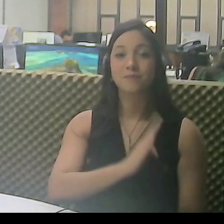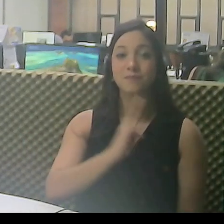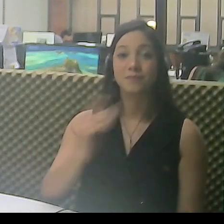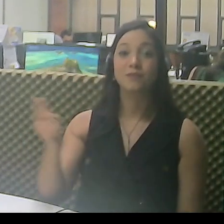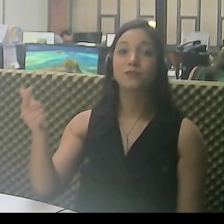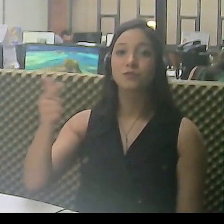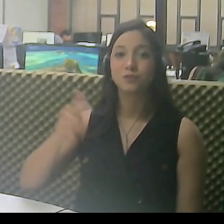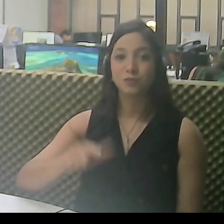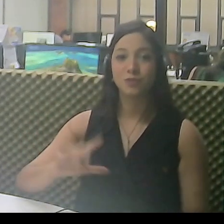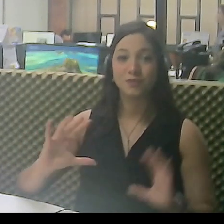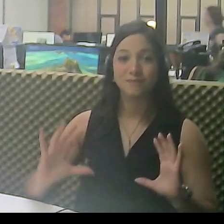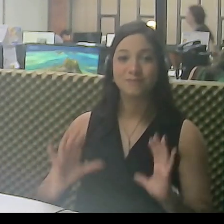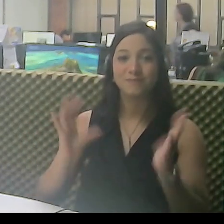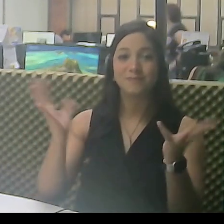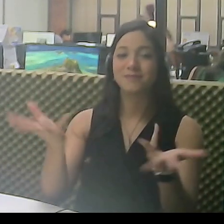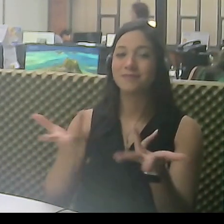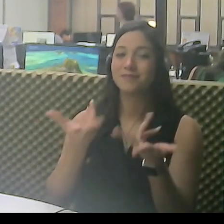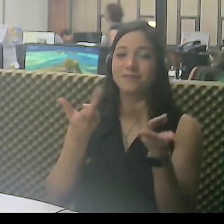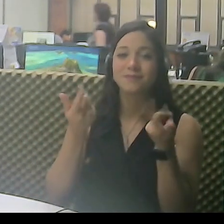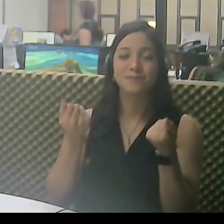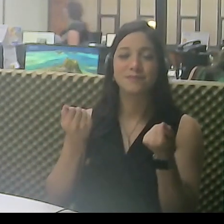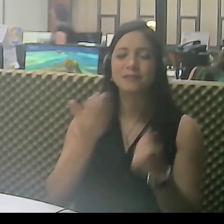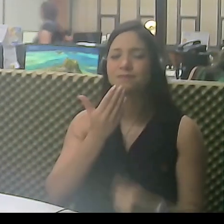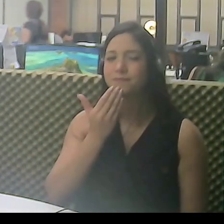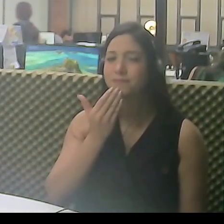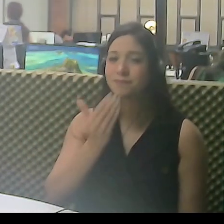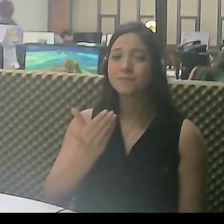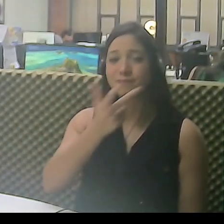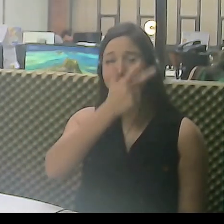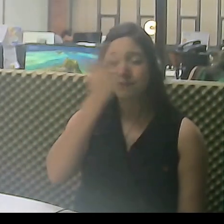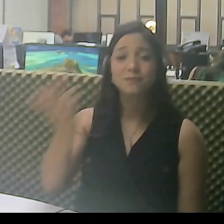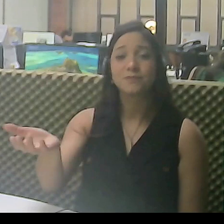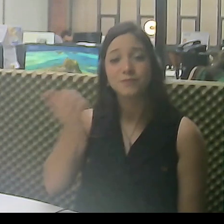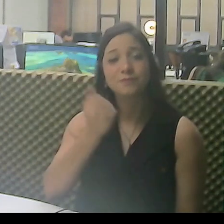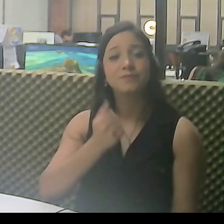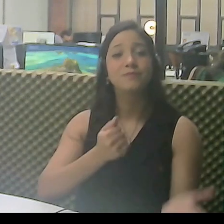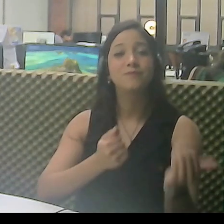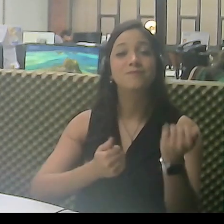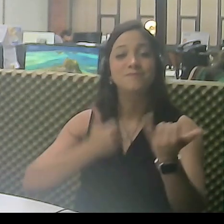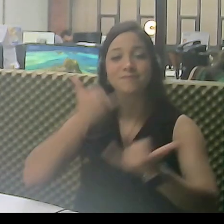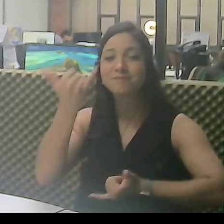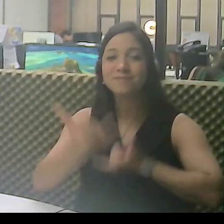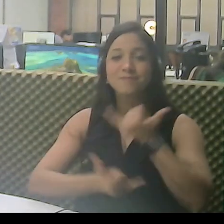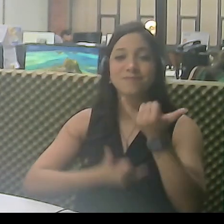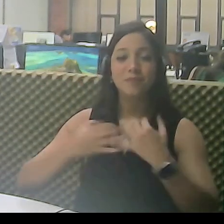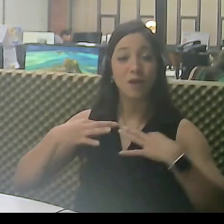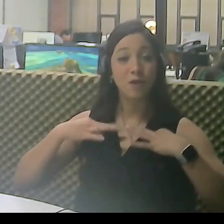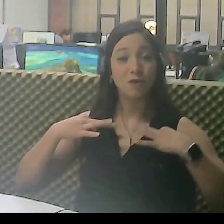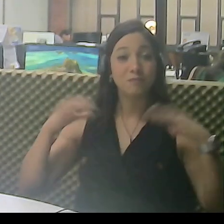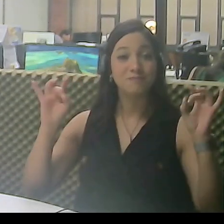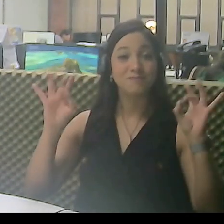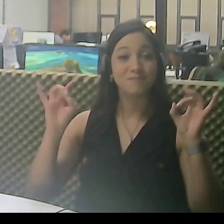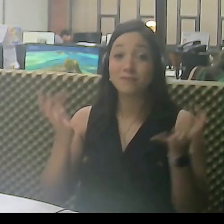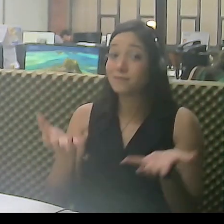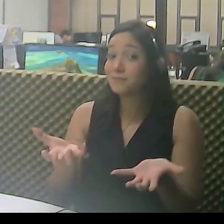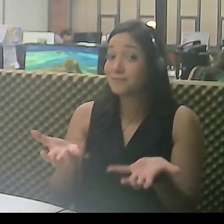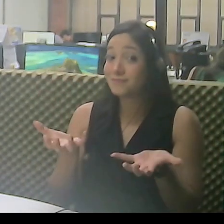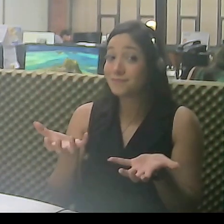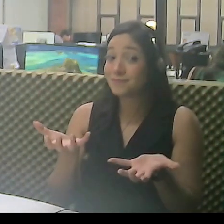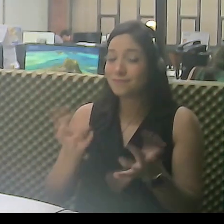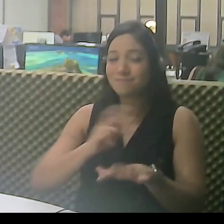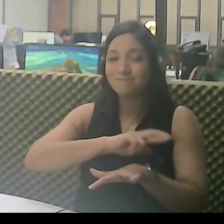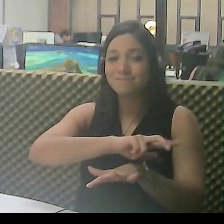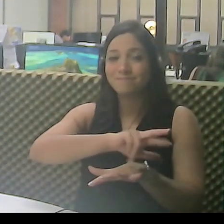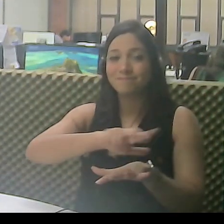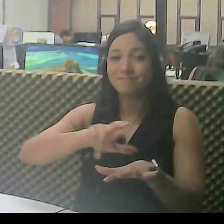vez, né, fazendo esse evento maravilhoso e pedindo muito que as pessoas venham se divertir, venham fantasiadas, se quiser.